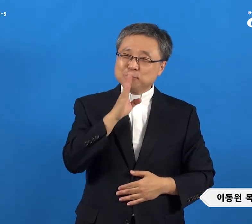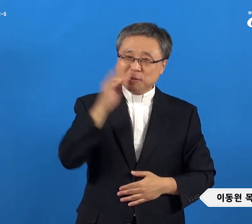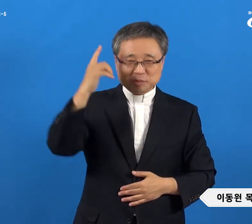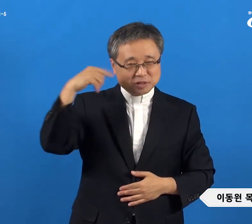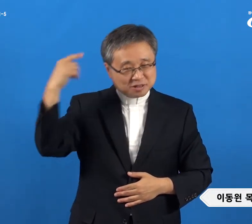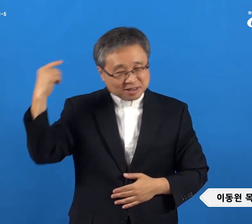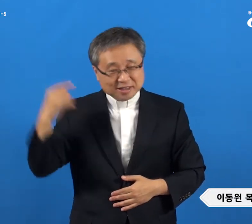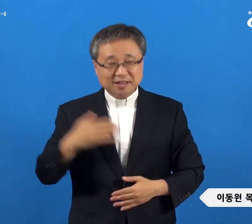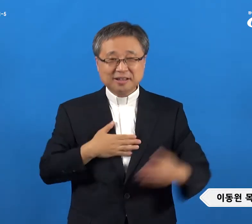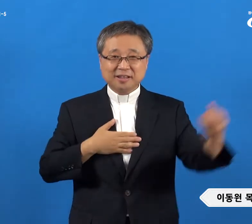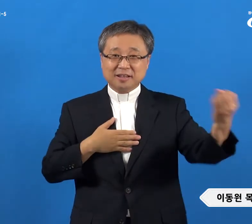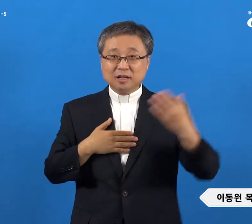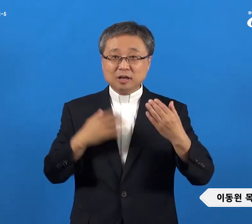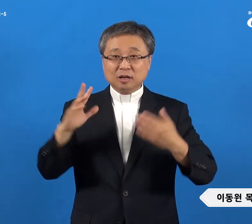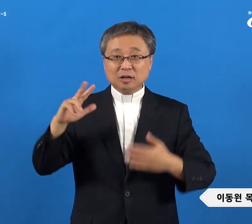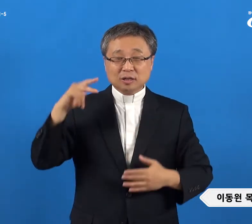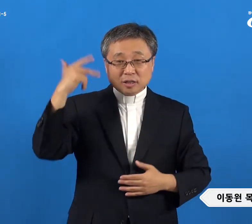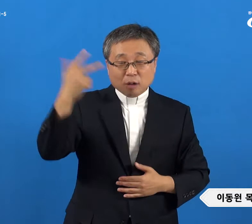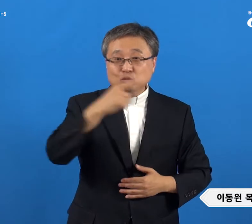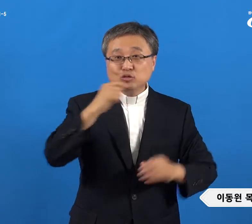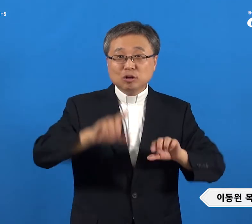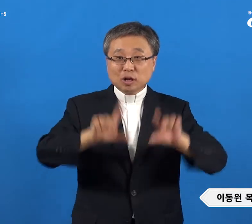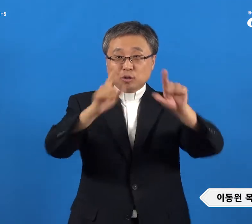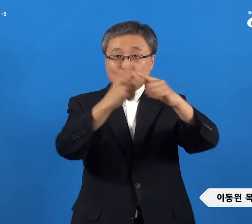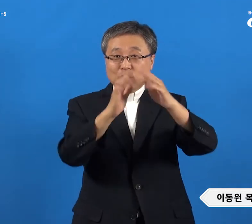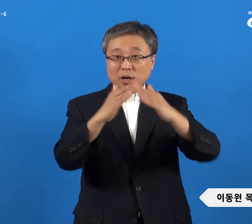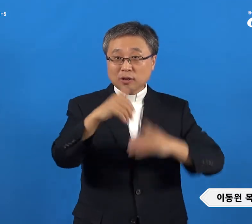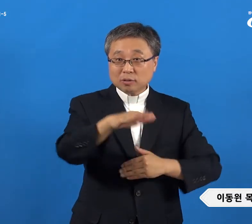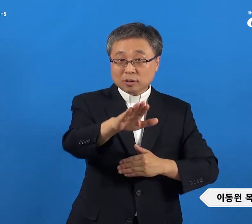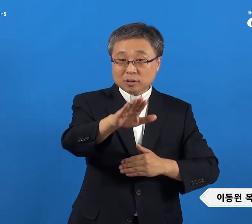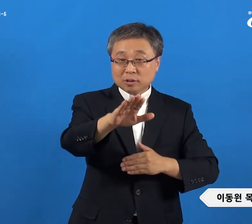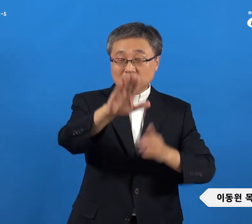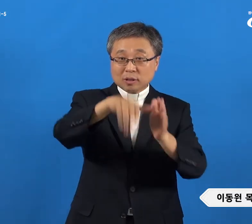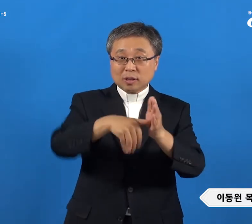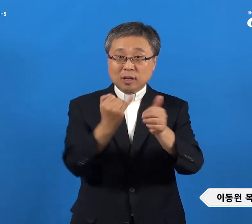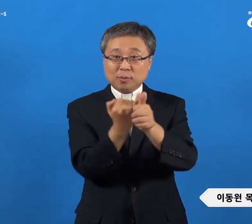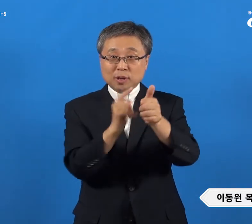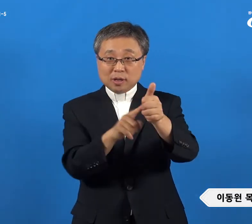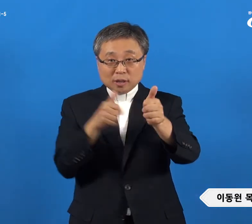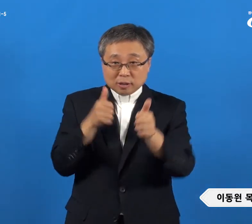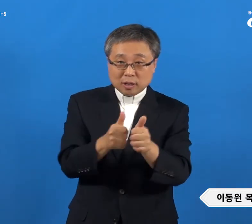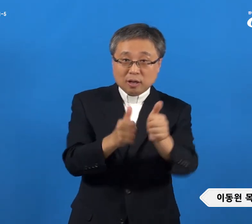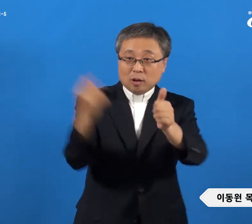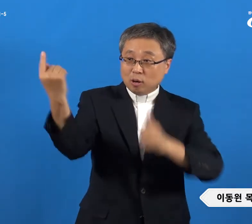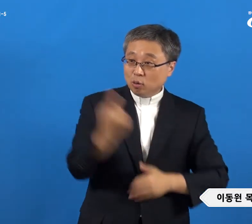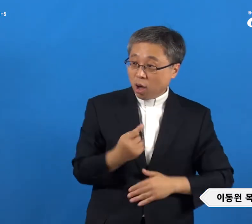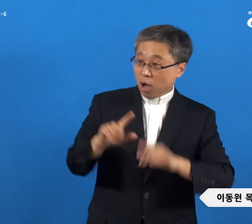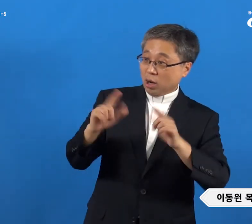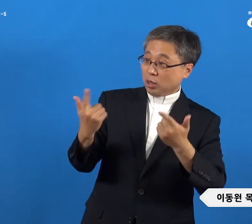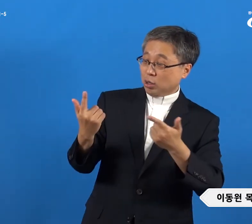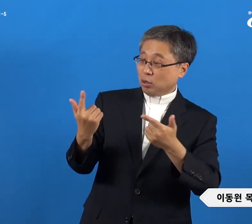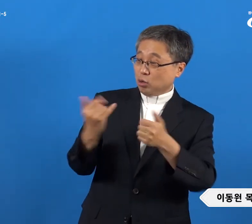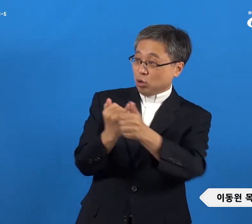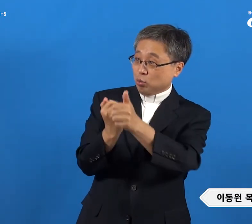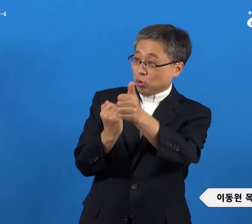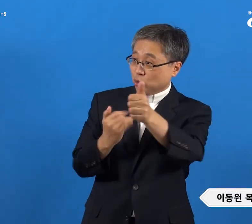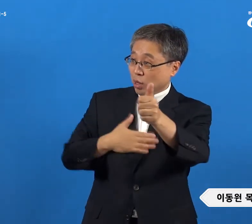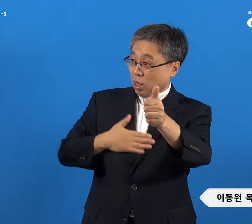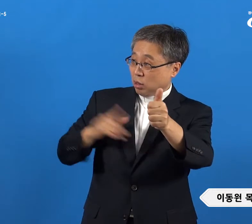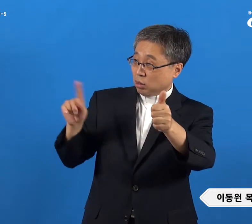그러더래요. 근데 그 다음 주일날 교회 나오는데 남편이 따라 나오더래요. 아니 여보, 어쩌자고 날 따라 나오세요